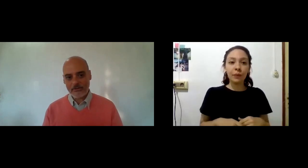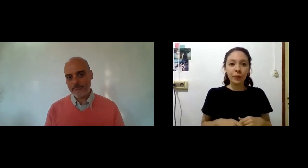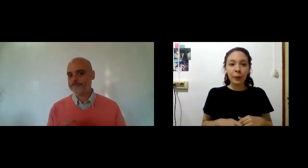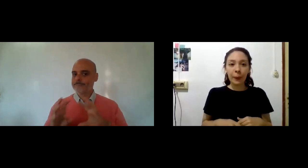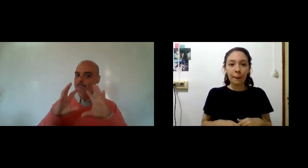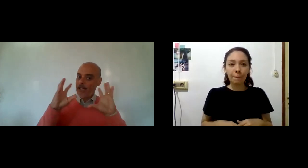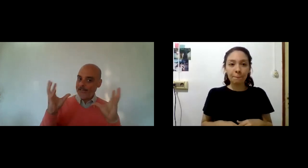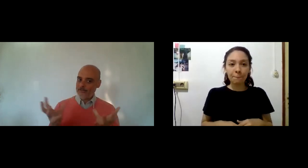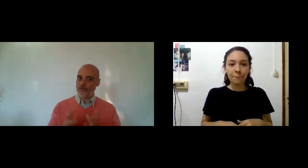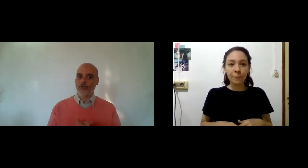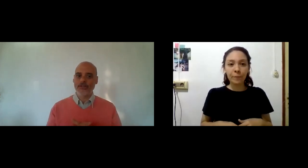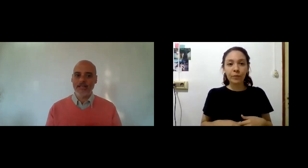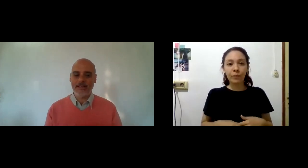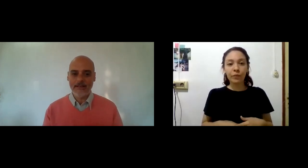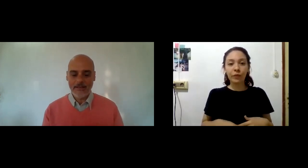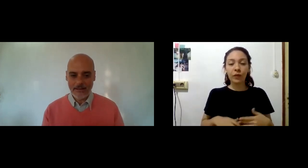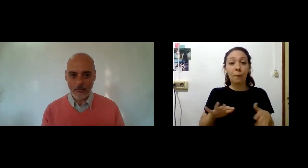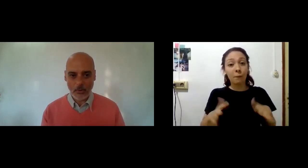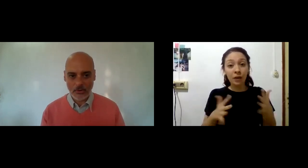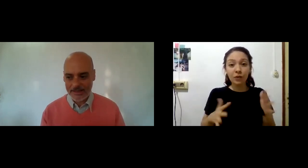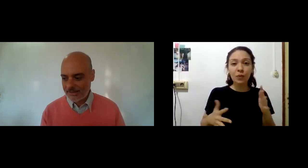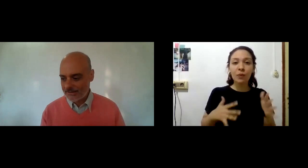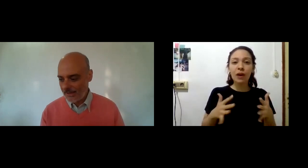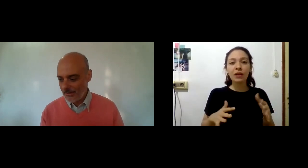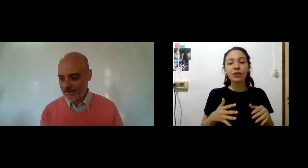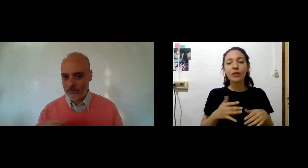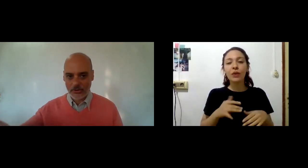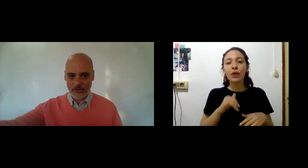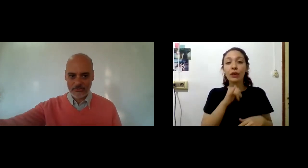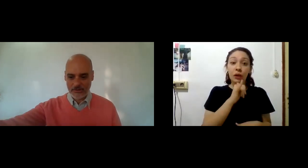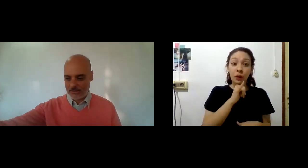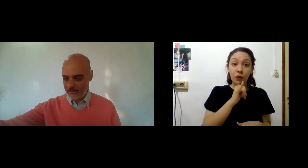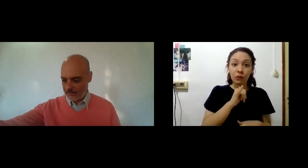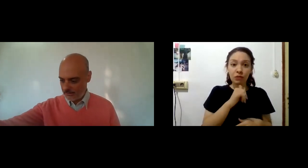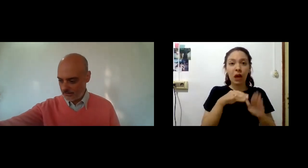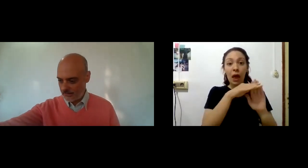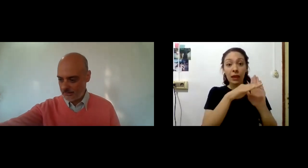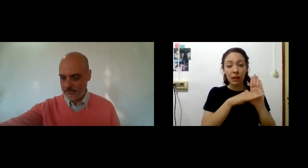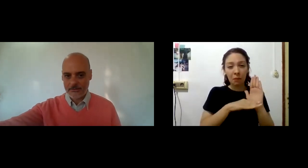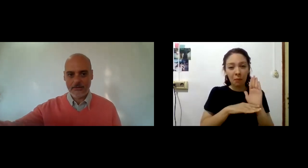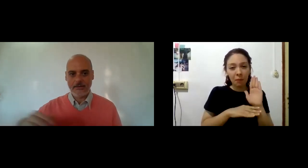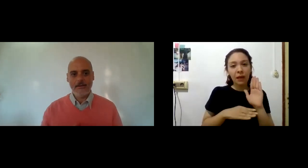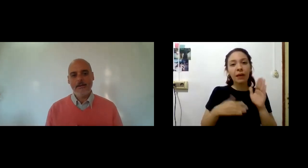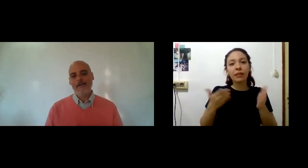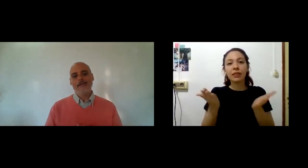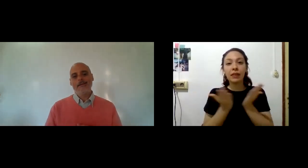o menos ahí les conté un poco de qué trata el plan de estudios